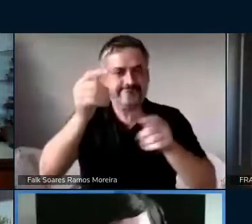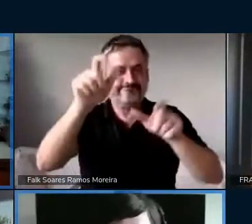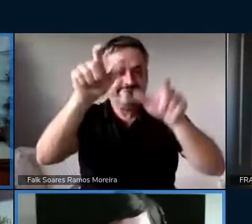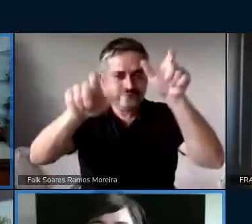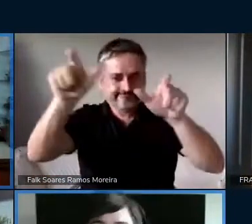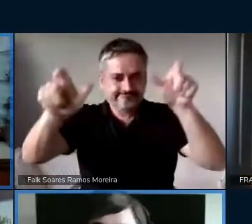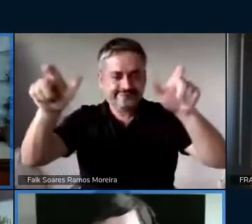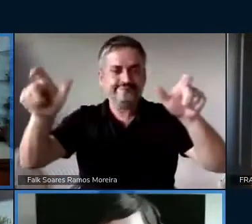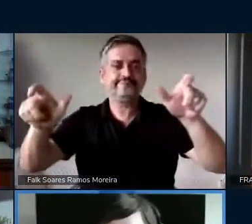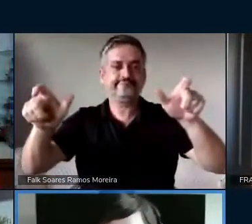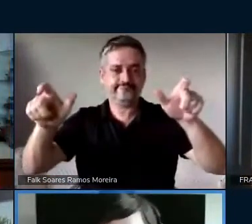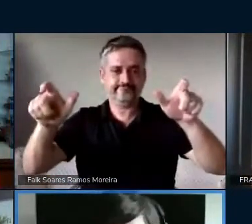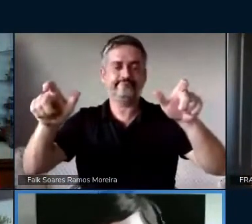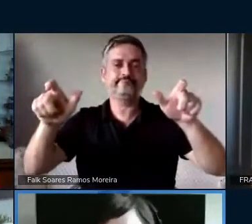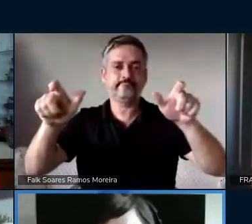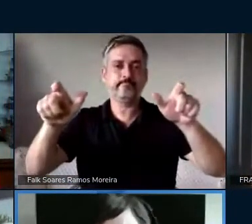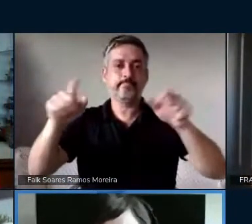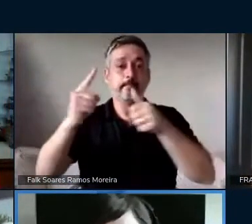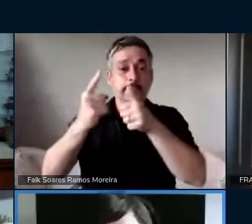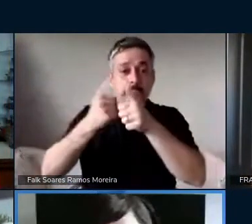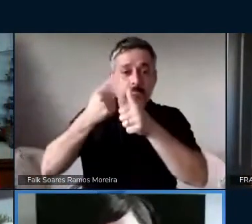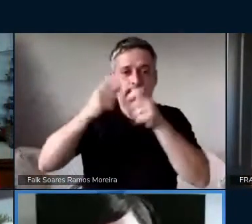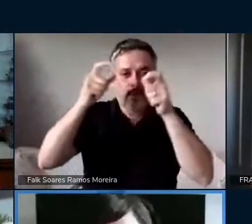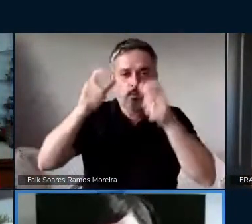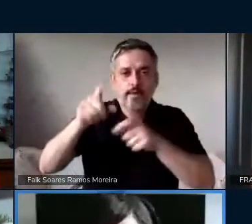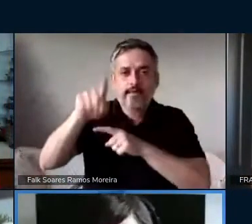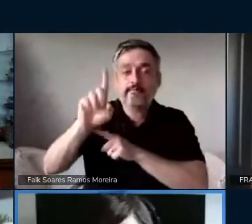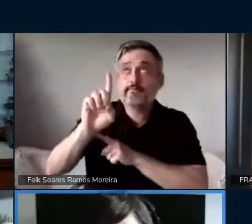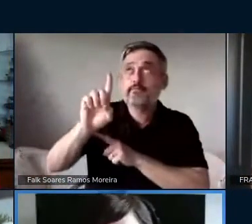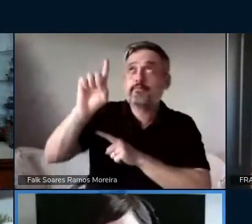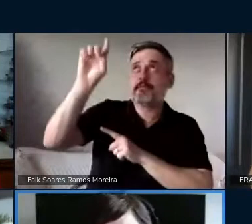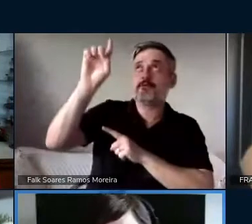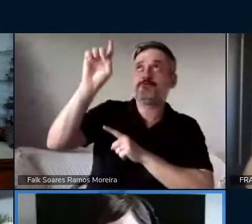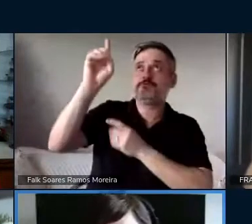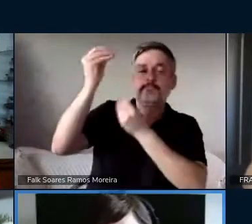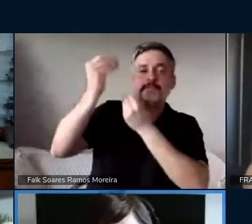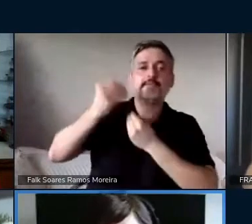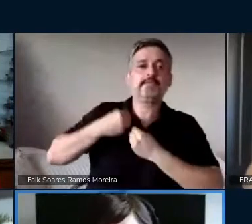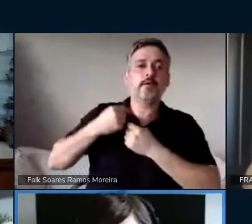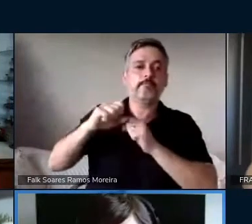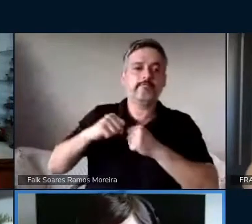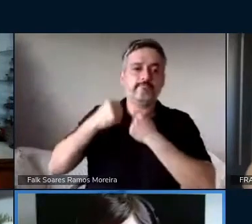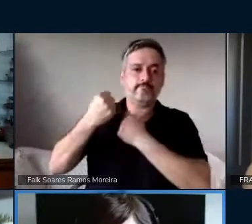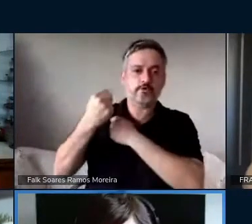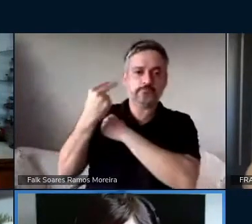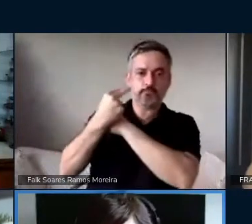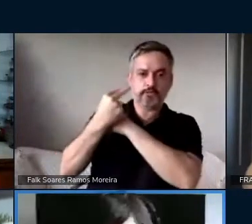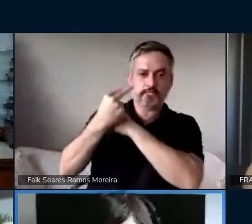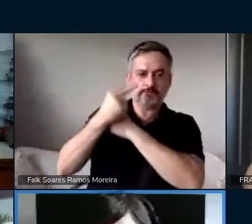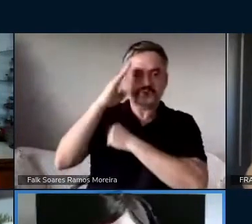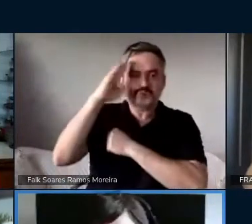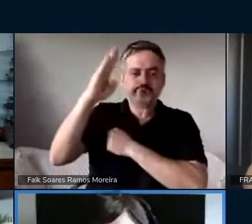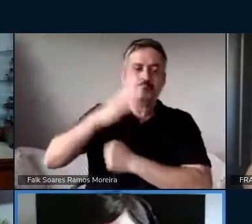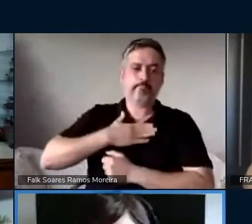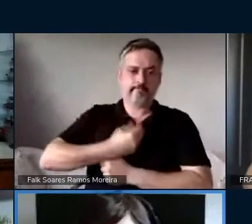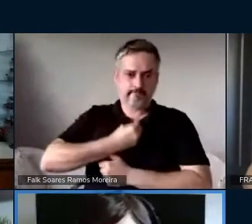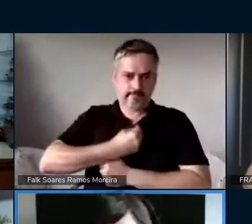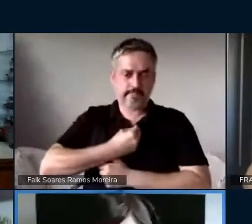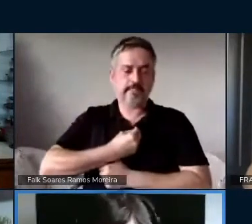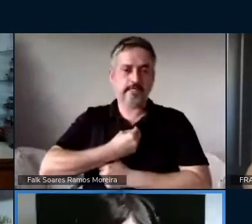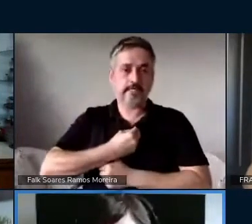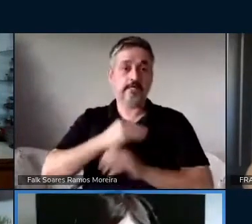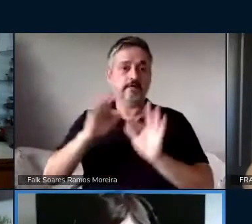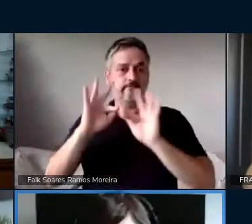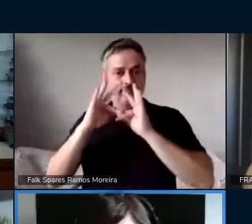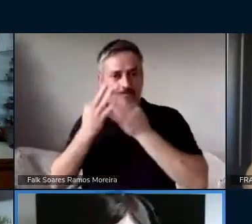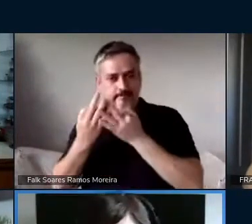Bem, eu gostaria de agradecer a todos os membros da banca. Primeiramente, eu gostaria de agradecer a Deus por ter me dado sempre